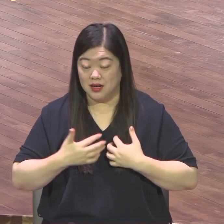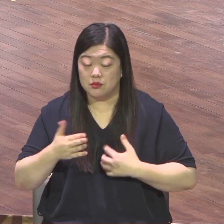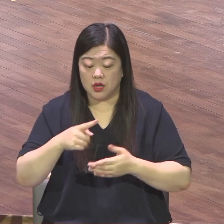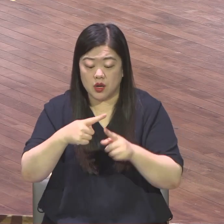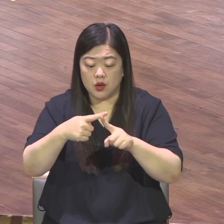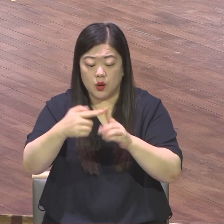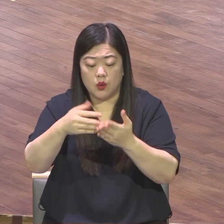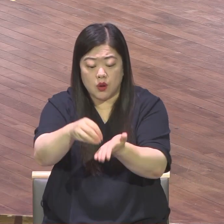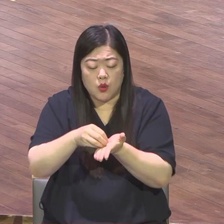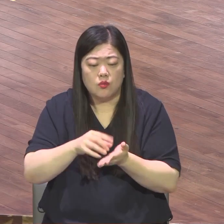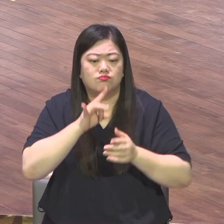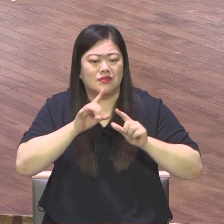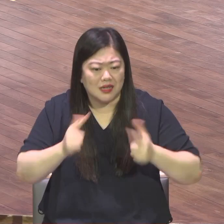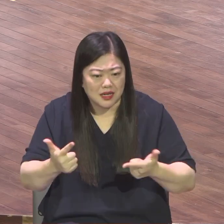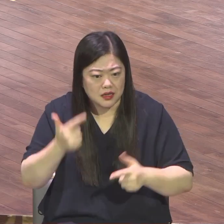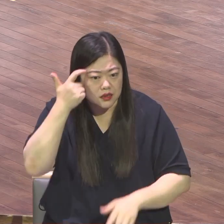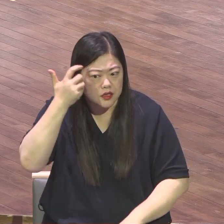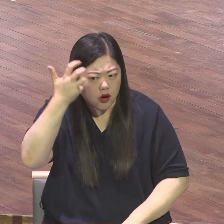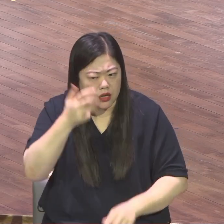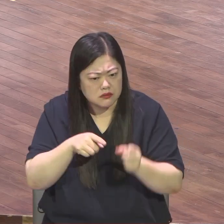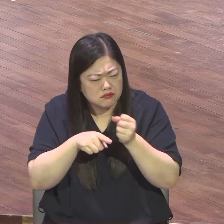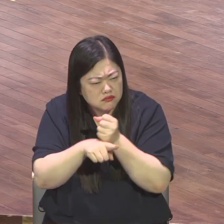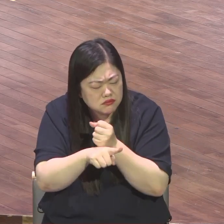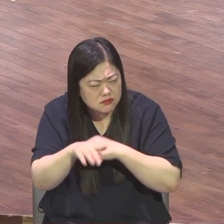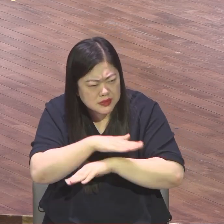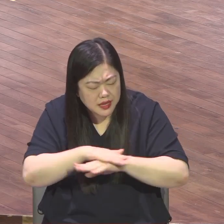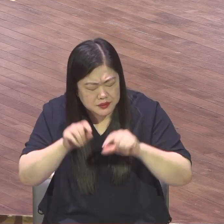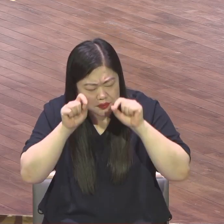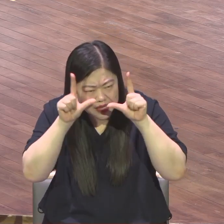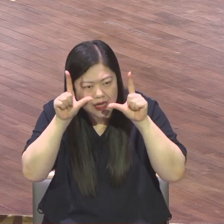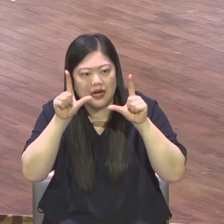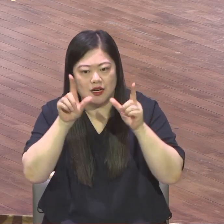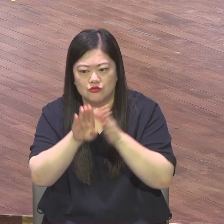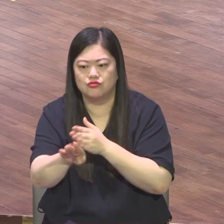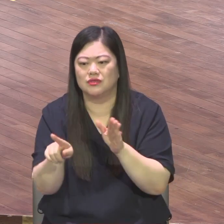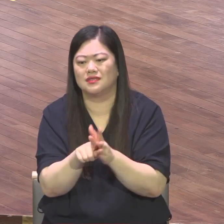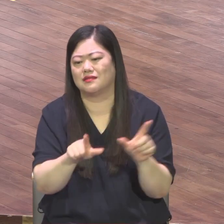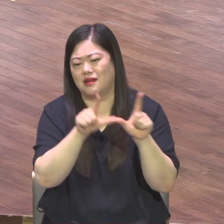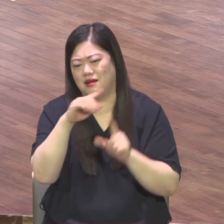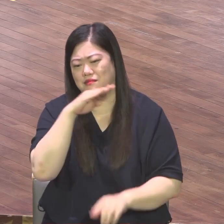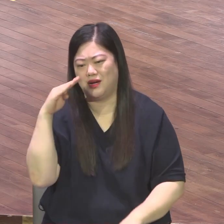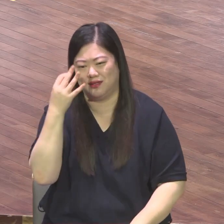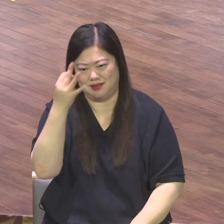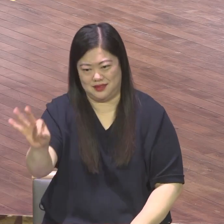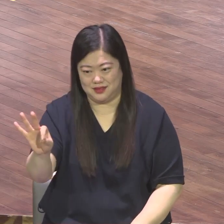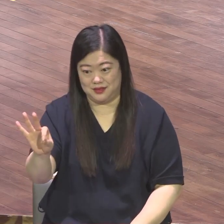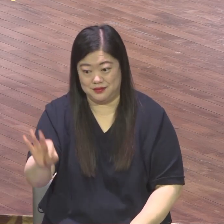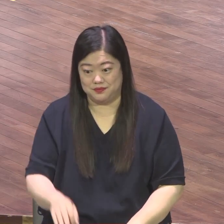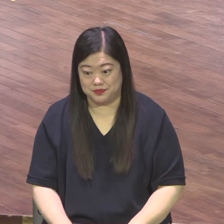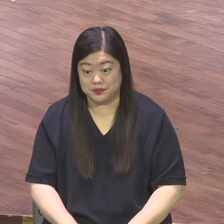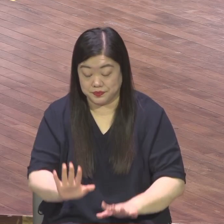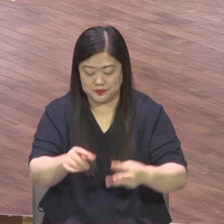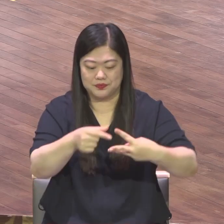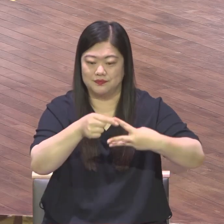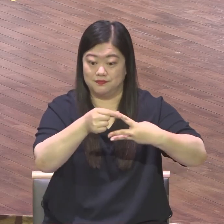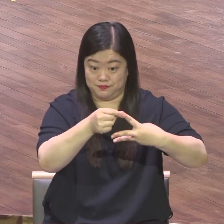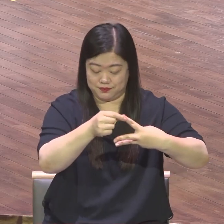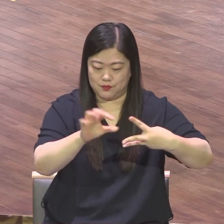영적 예배 드리려고 하면 이 세 가지 절기의 의미를 알아야 돼요. 의미를 아셔야 돼요. 유월절의 축복이